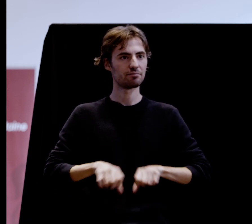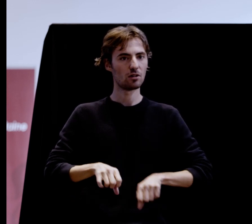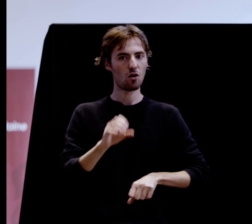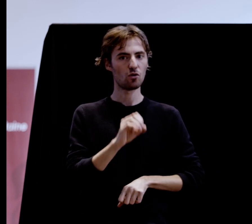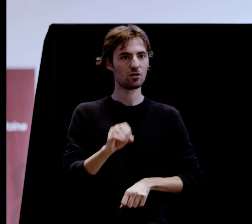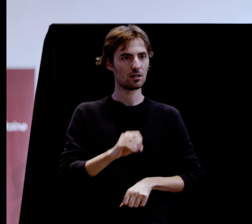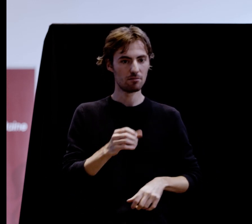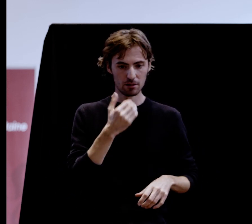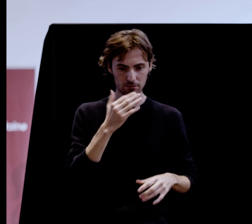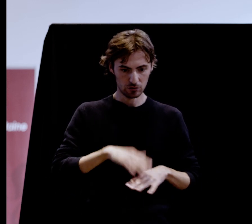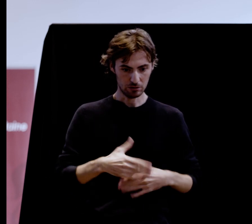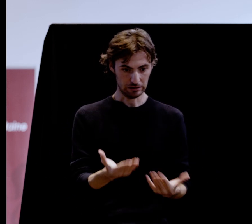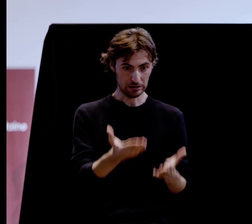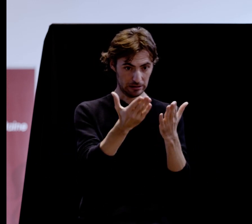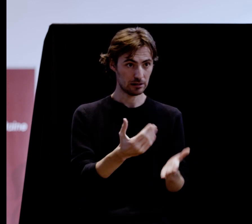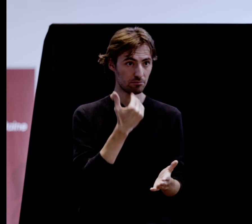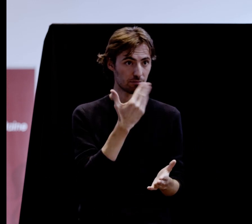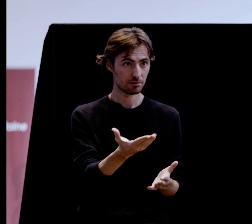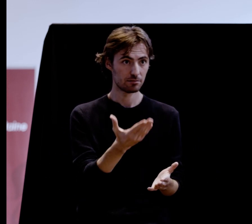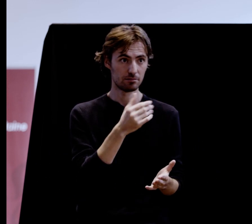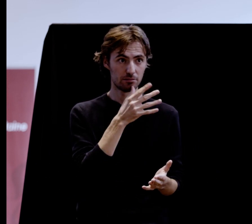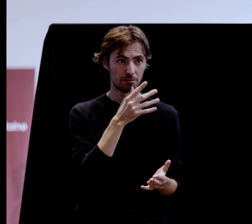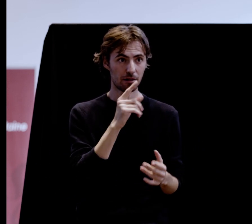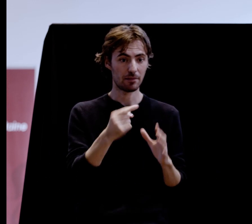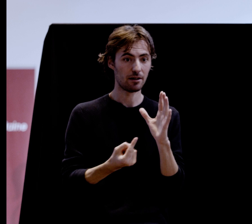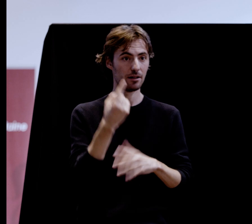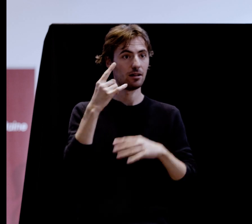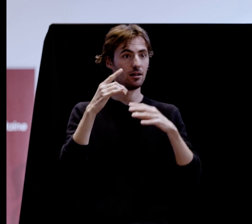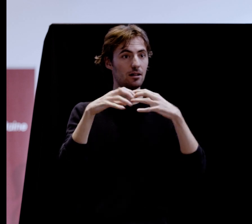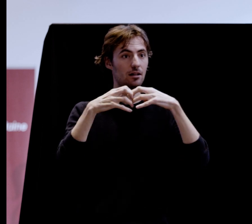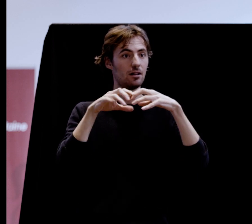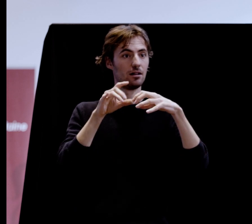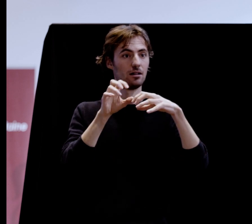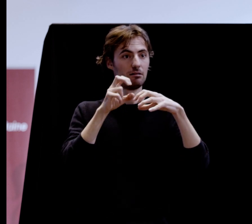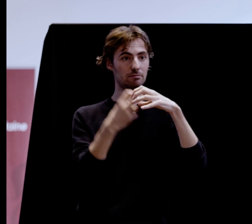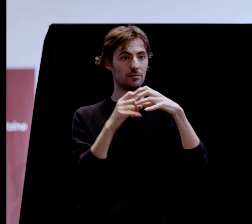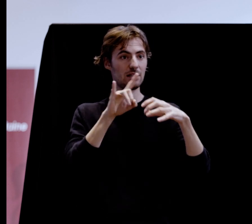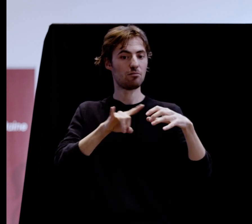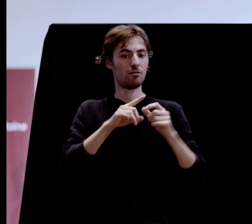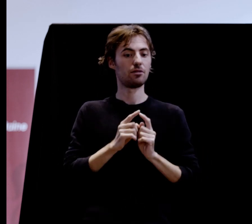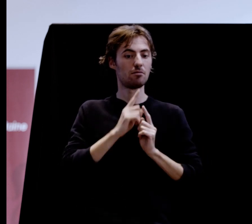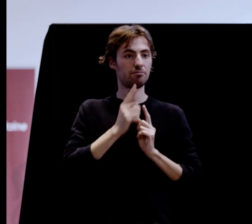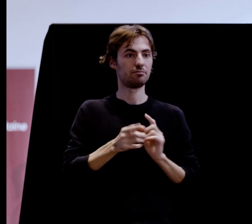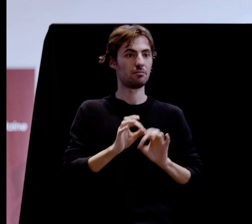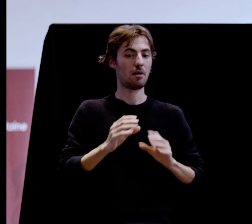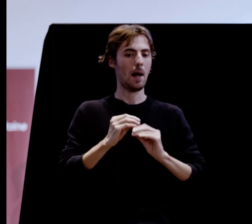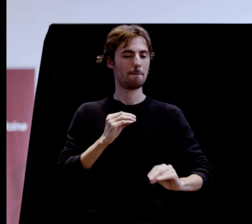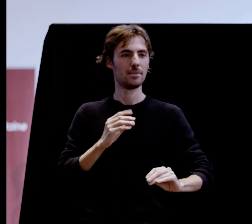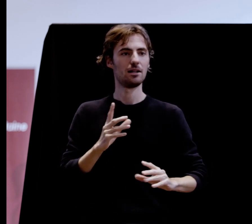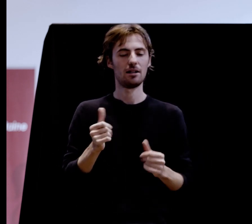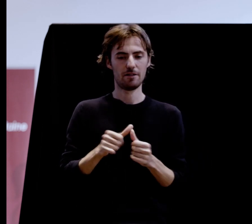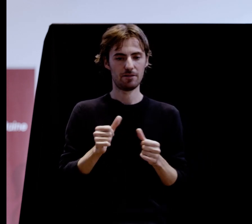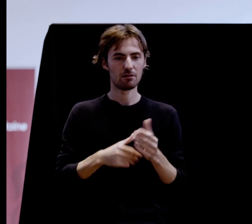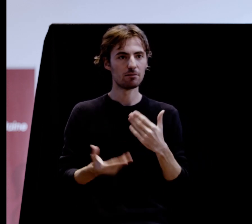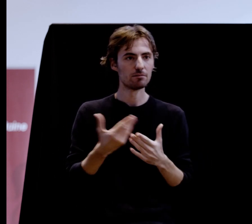fabriquées par les ovaires puisque ils n'ont pas la commande de l'hypophyse. Et on va les amener soit sous forme de patch